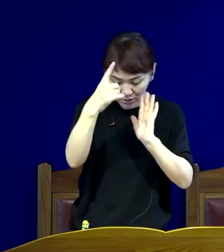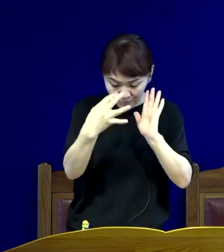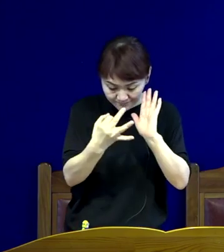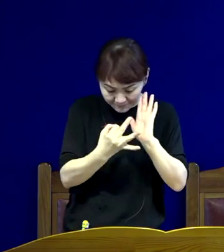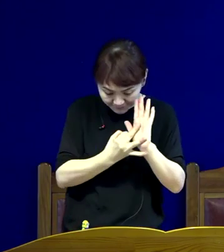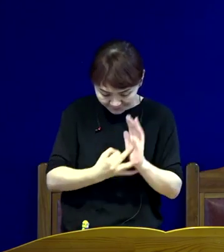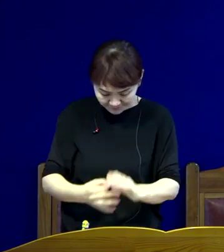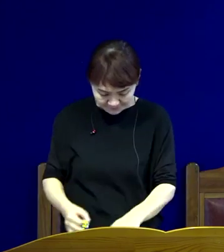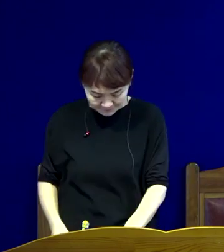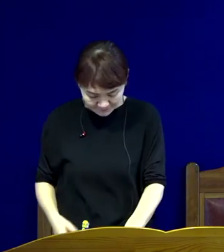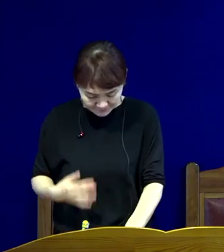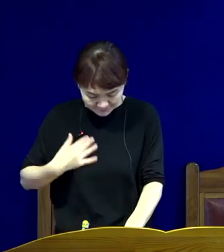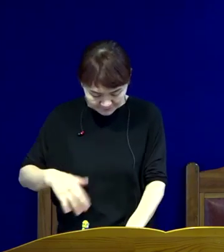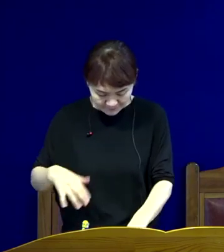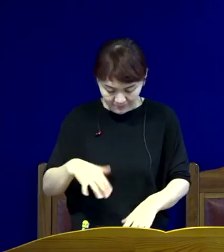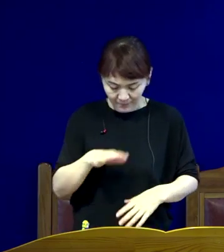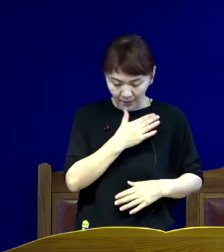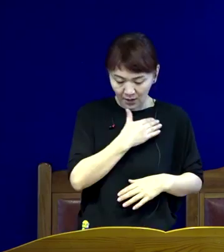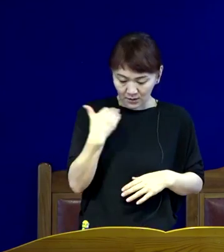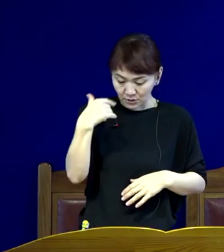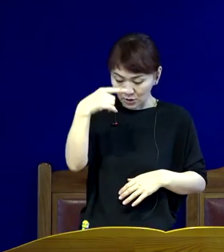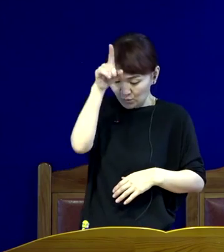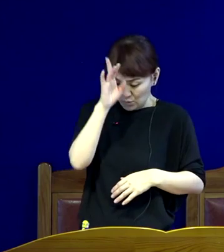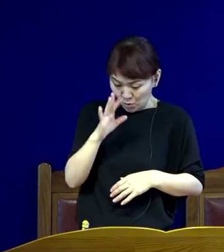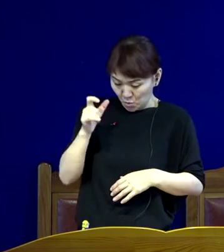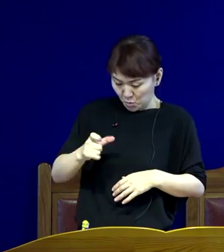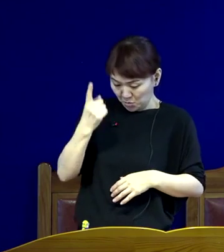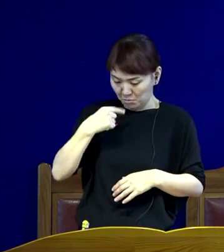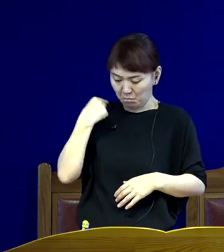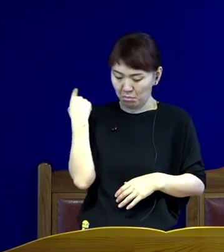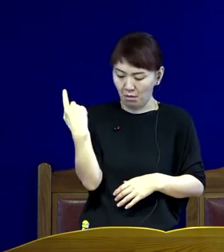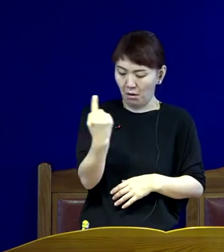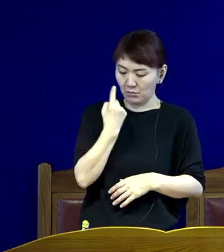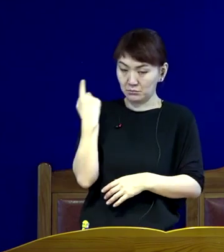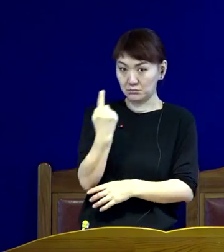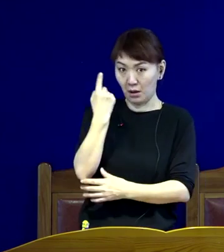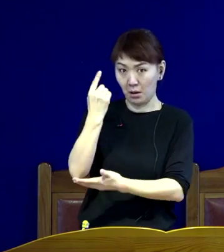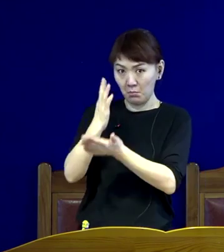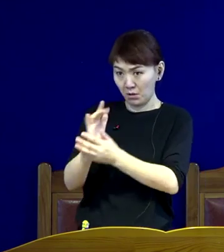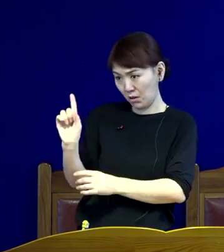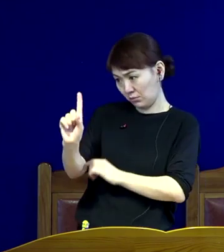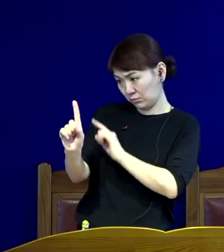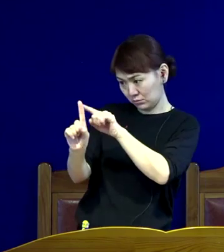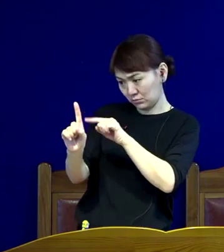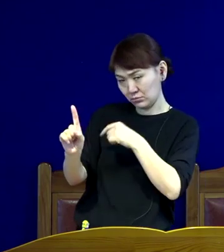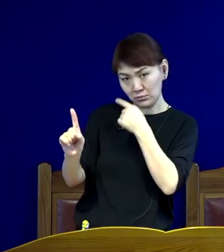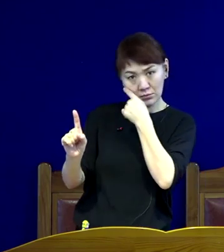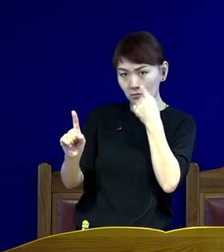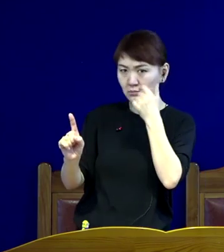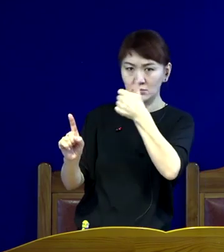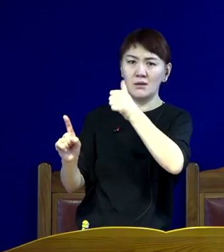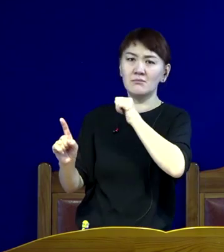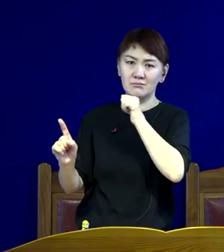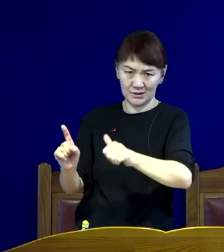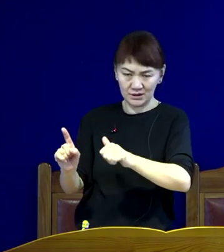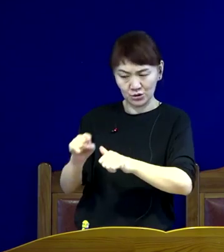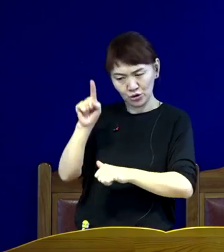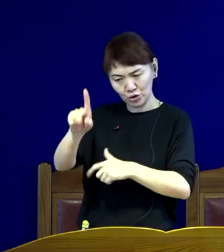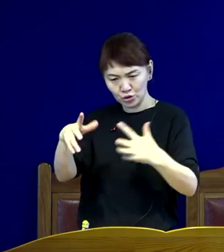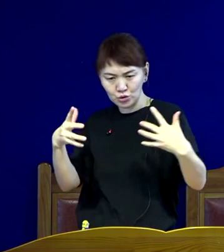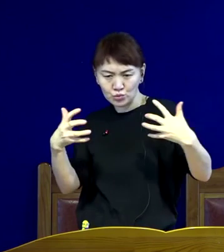2:18. Эзэн бурхан хүн ганцаараа байх нь сайн биш. Би түүнд тохирох туслагчийг